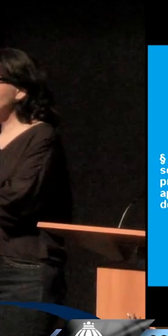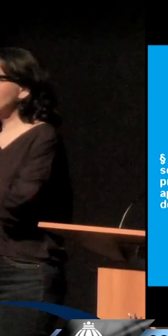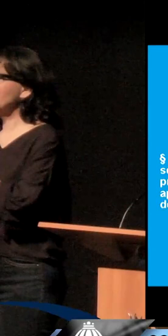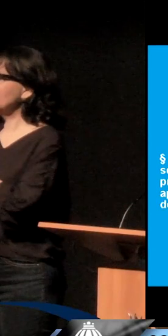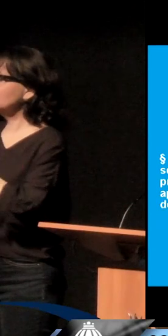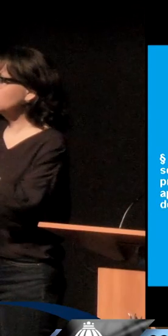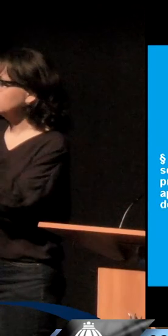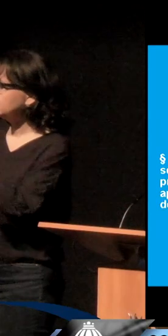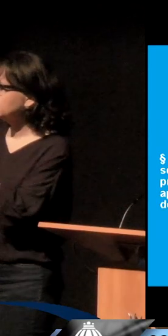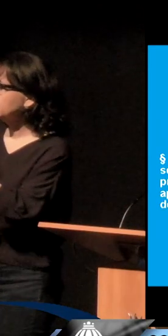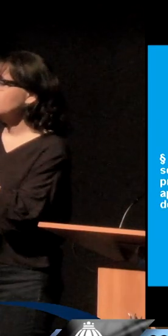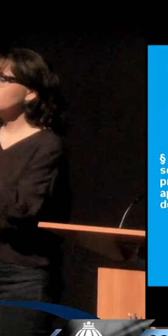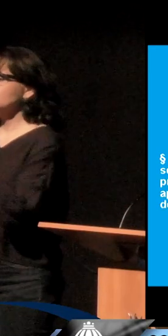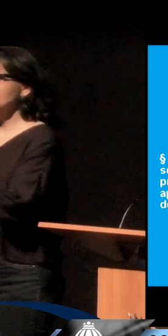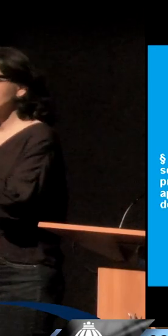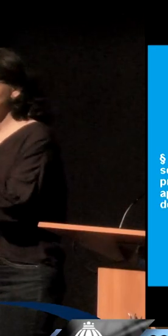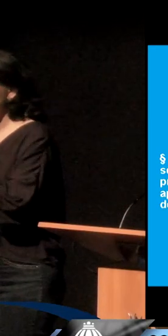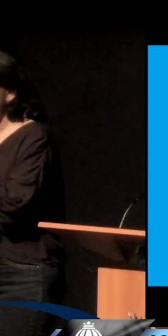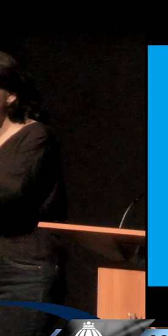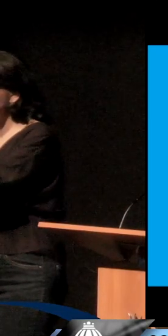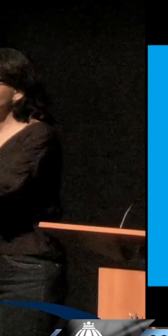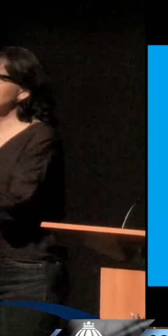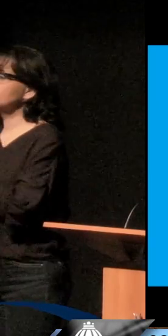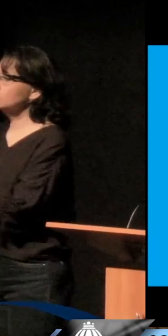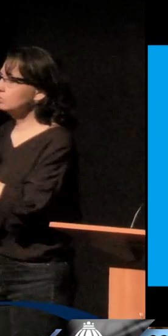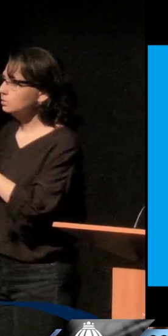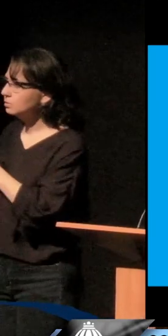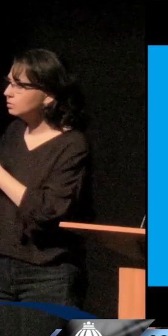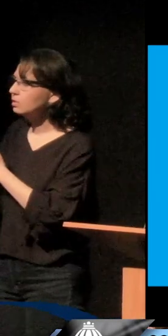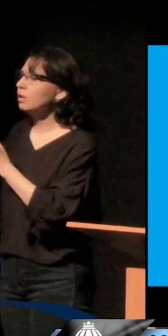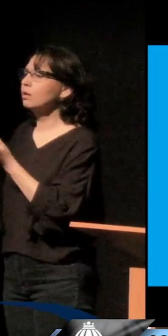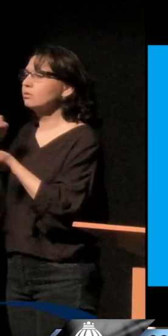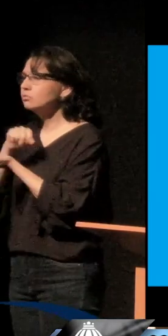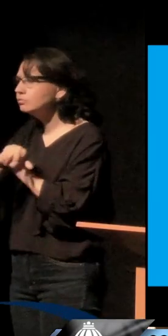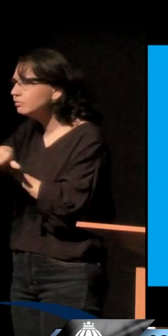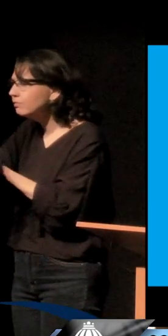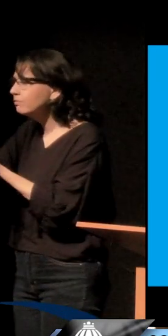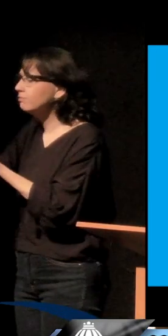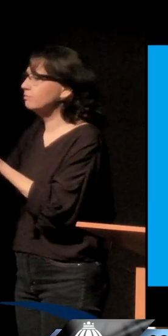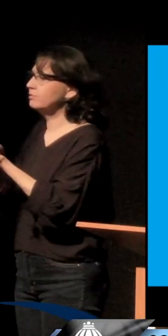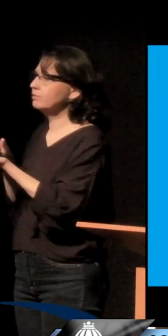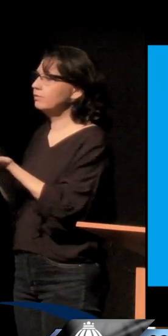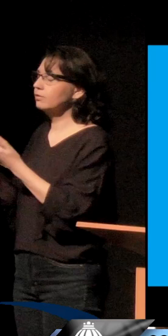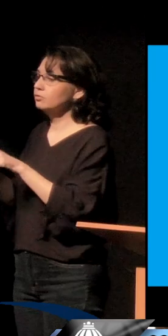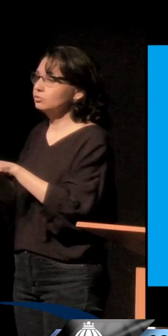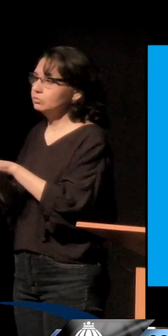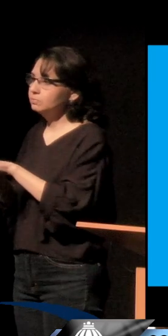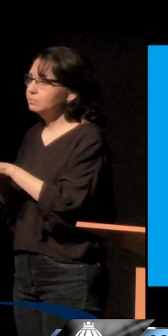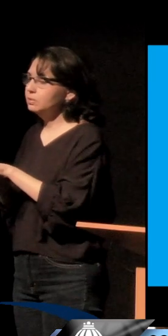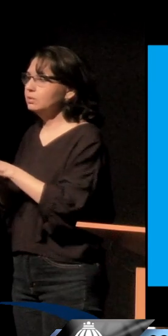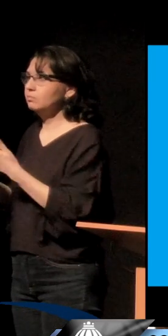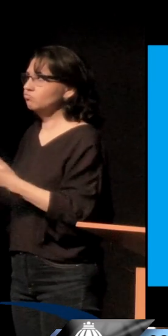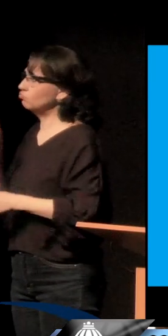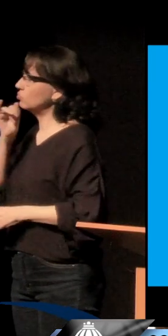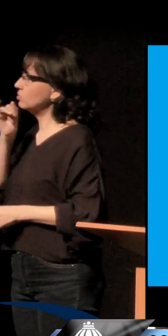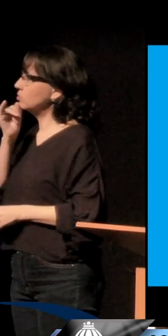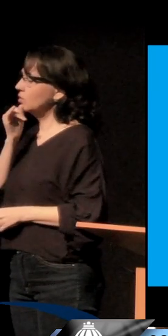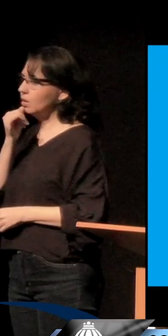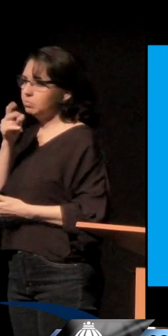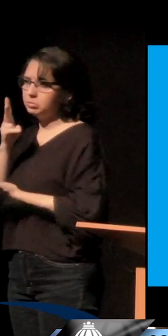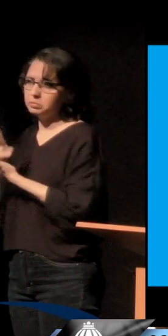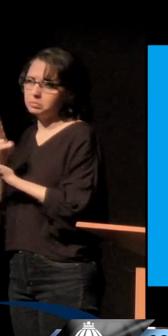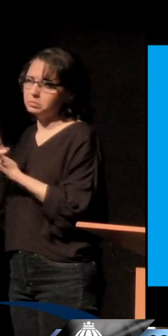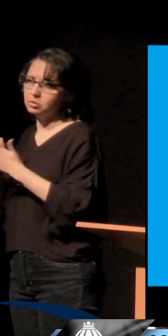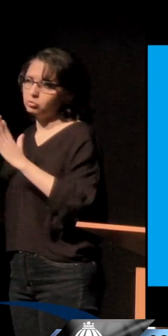sustentabilidade social intercessotoriedade e a diversidade dos cenários né porque por exemplo pensando numa mesma escola com